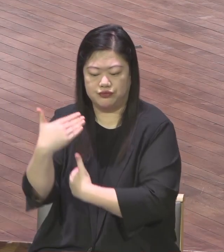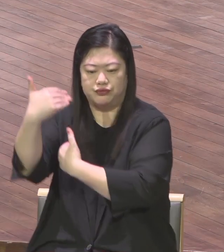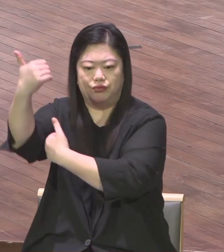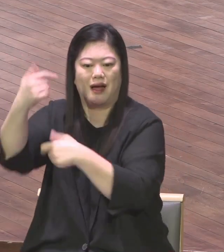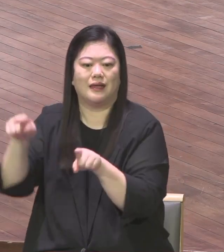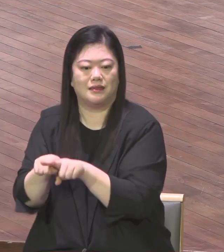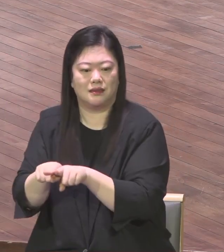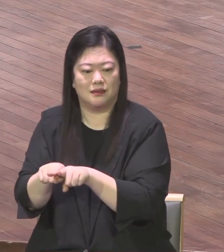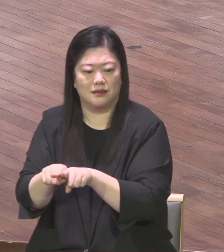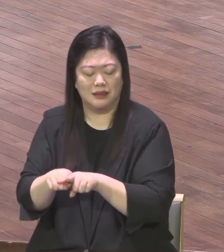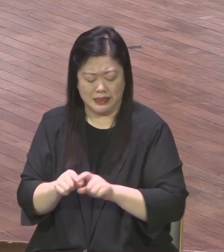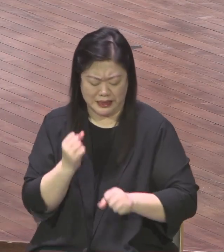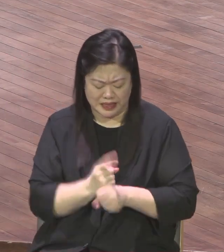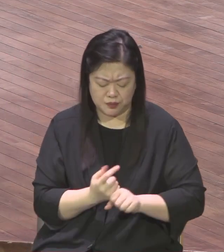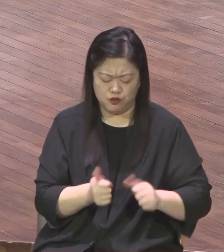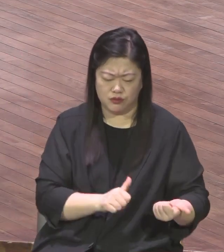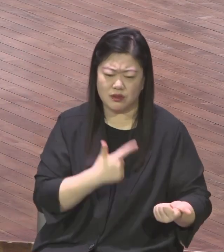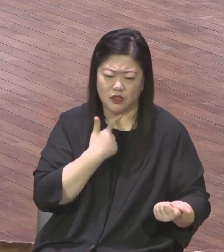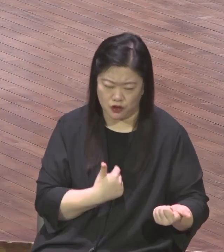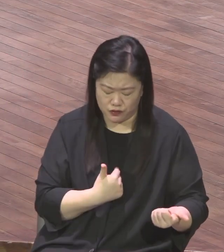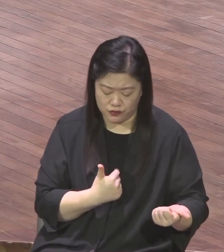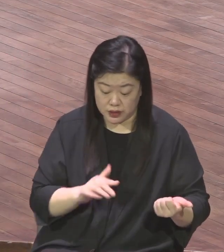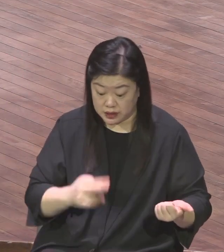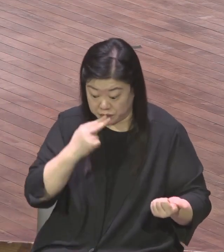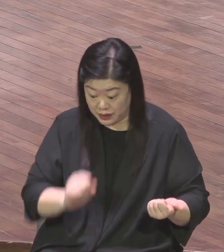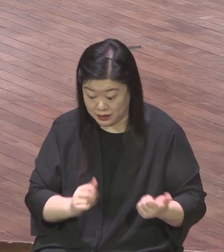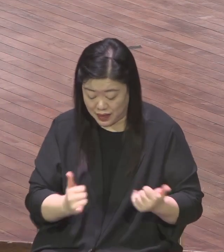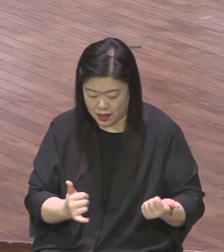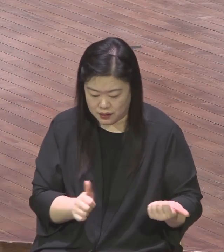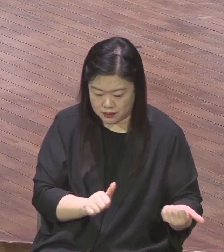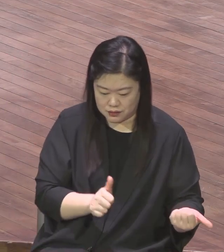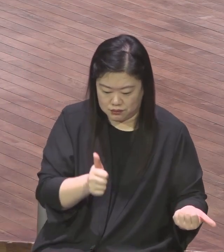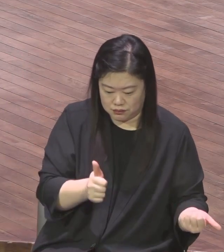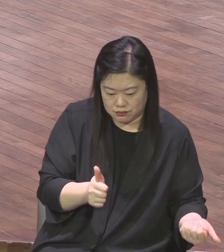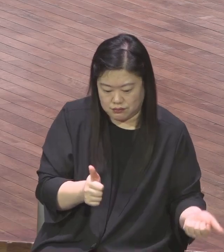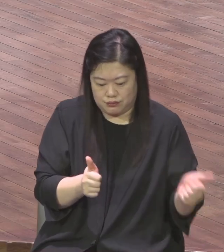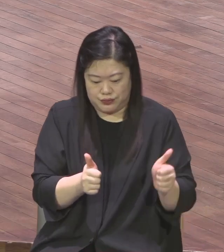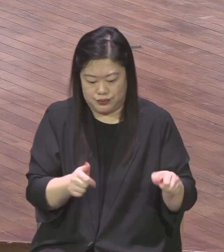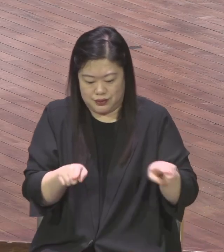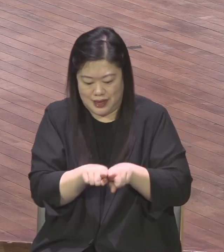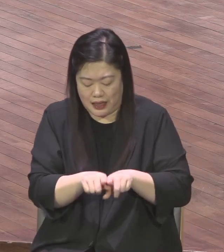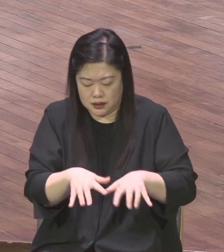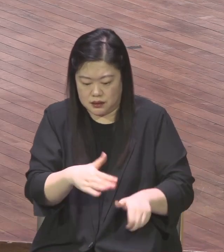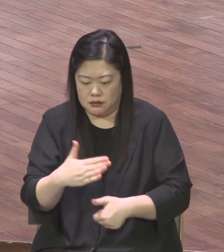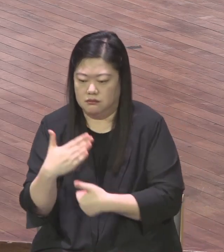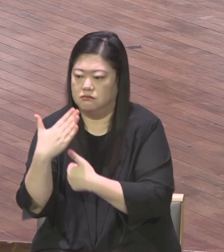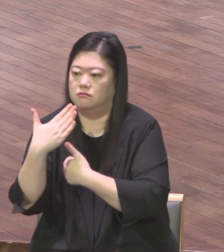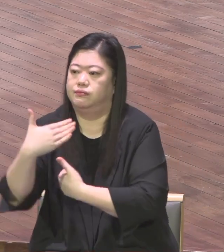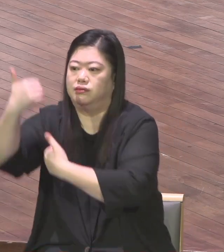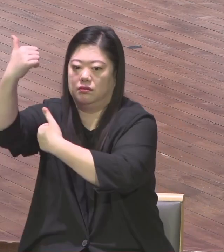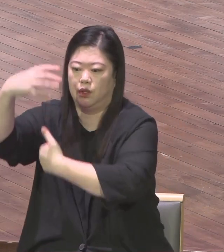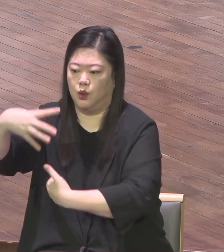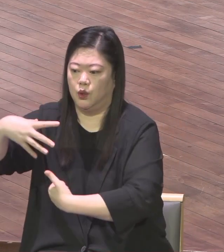자들이 모두 그야말로 이 지상으로부터 공중으로 다